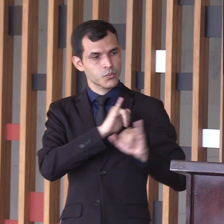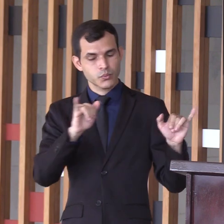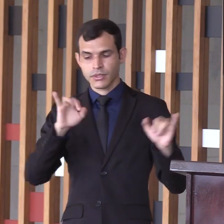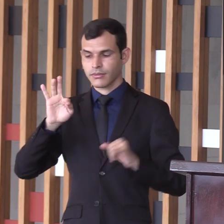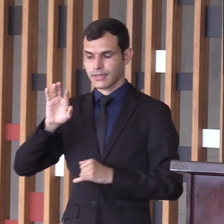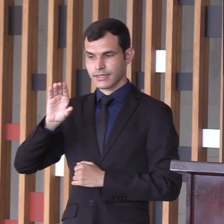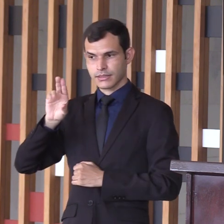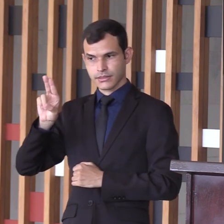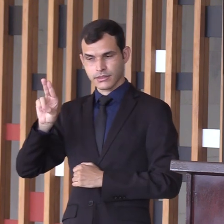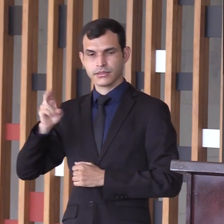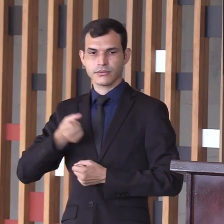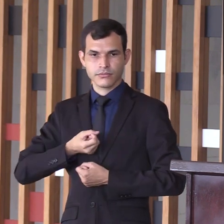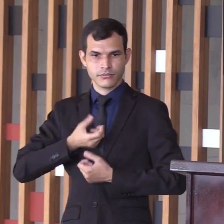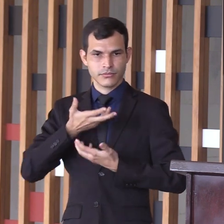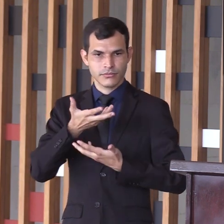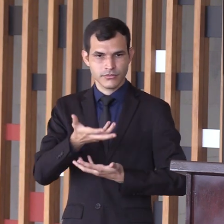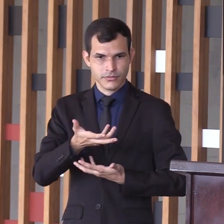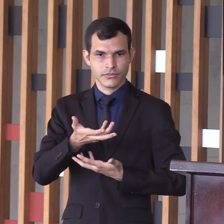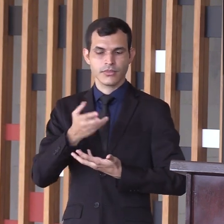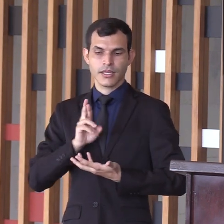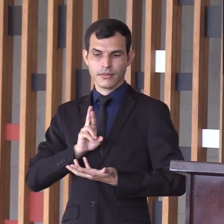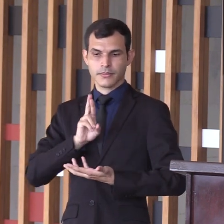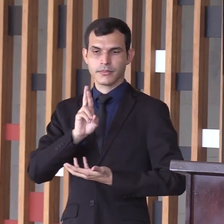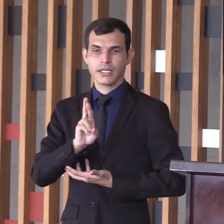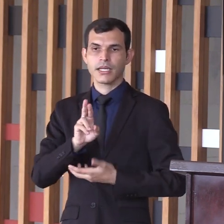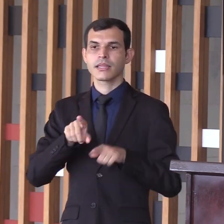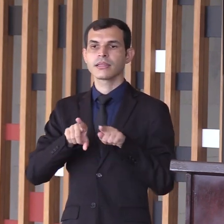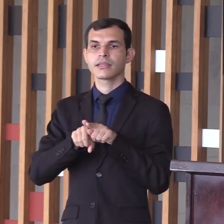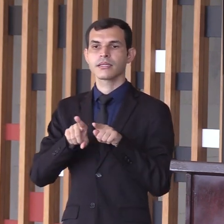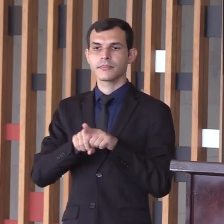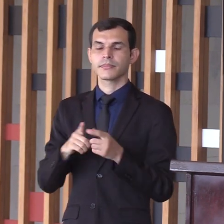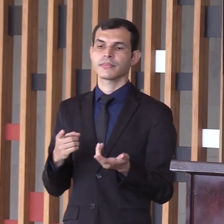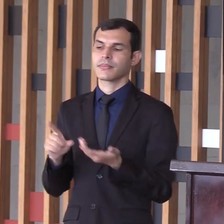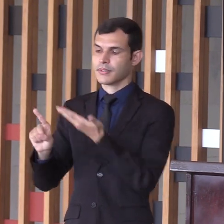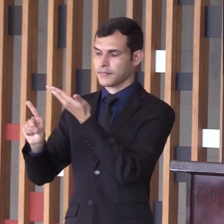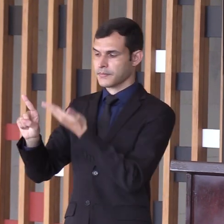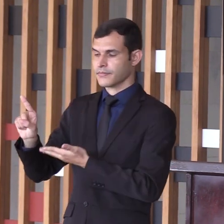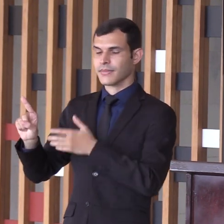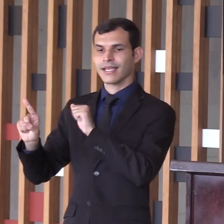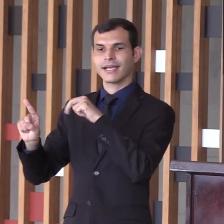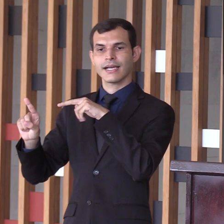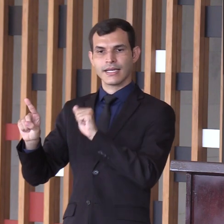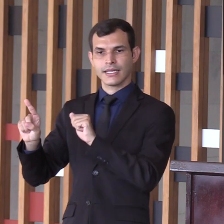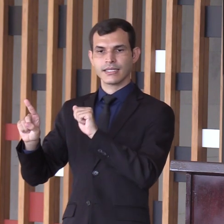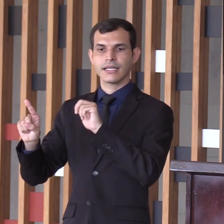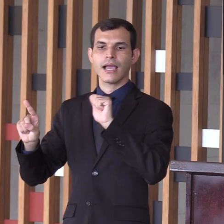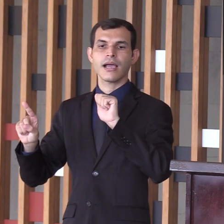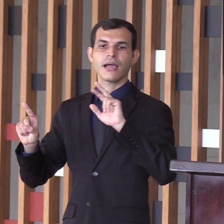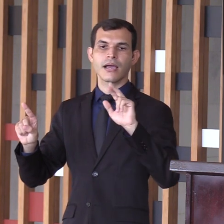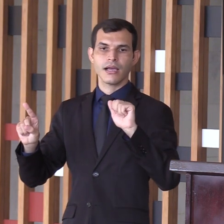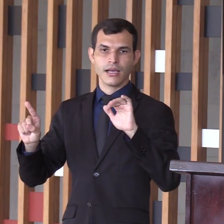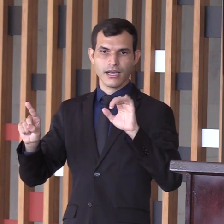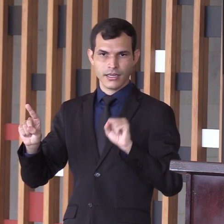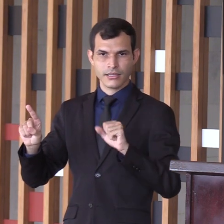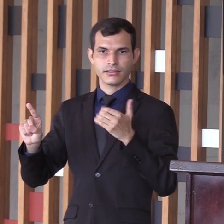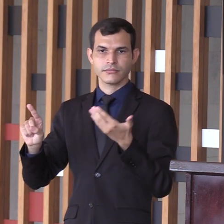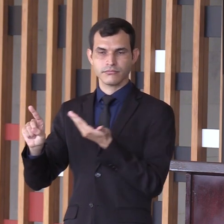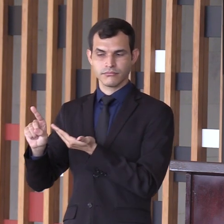União, e falo aqui por delegação da presidente ministra Ana Reis, é motivo de grande orgulho